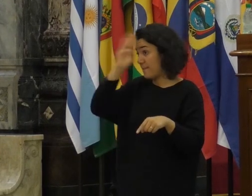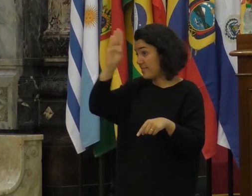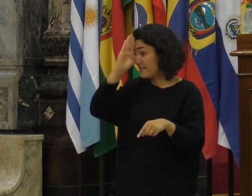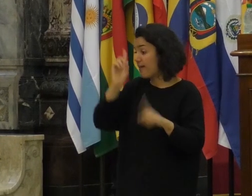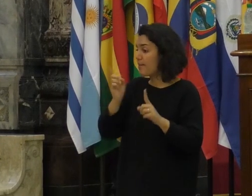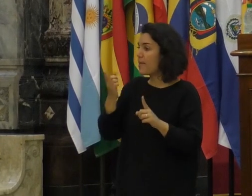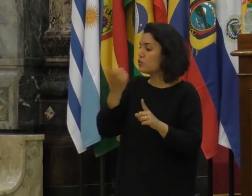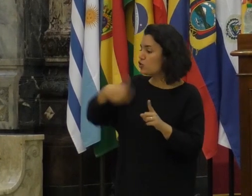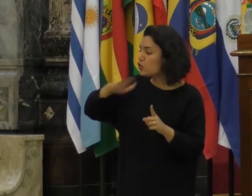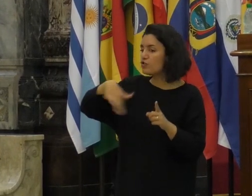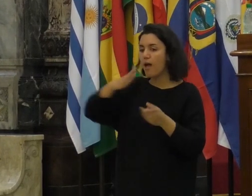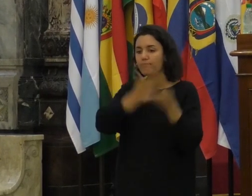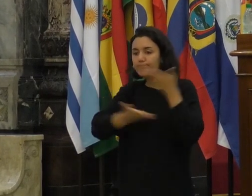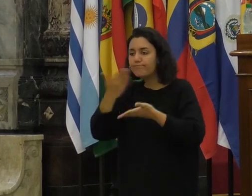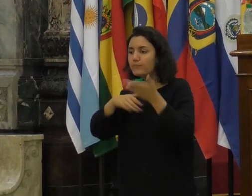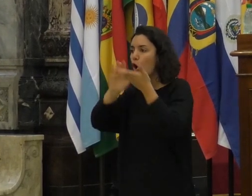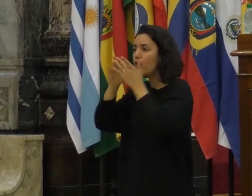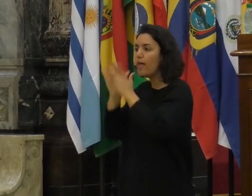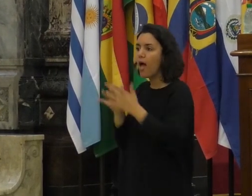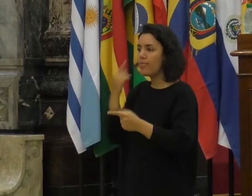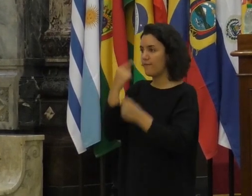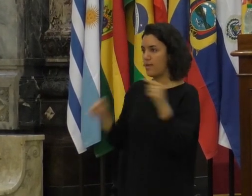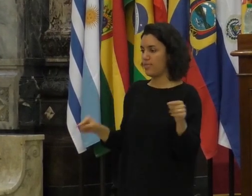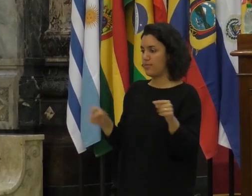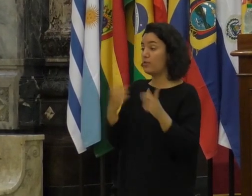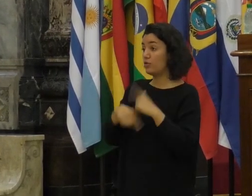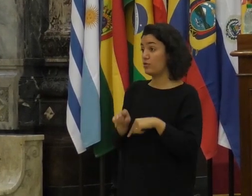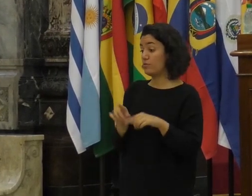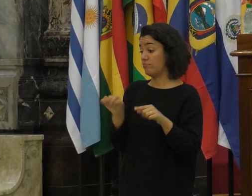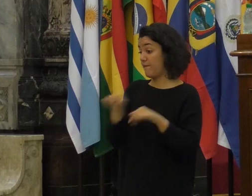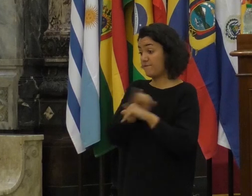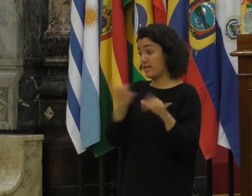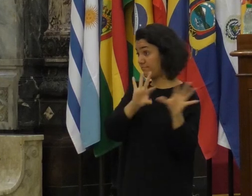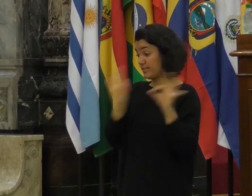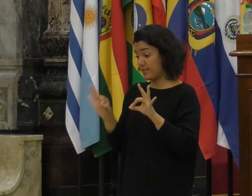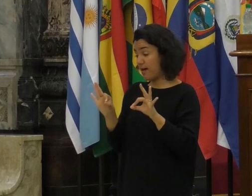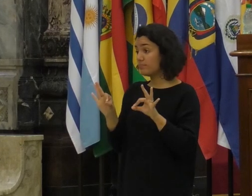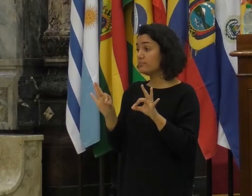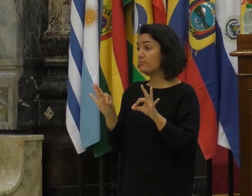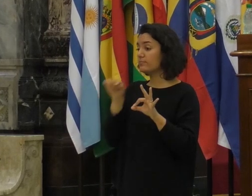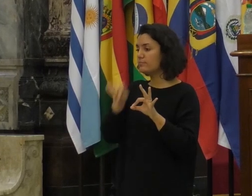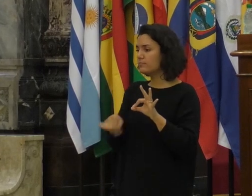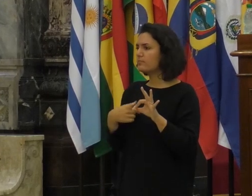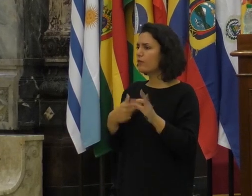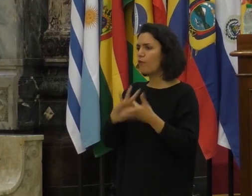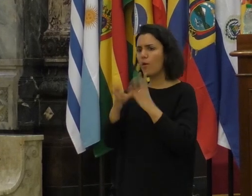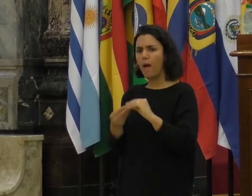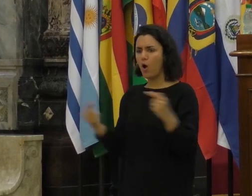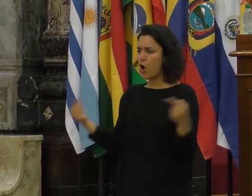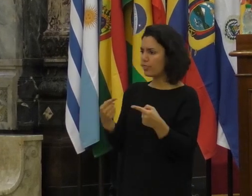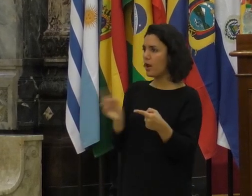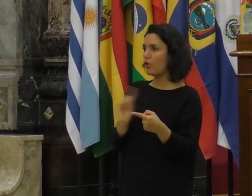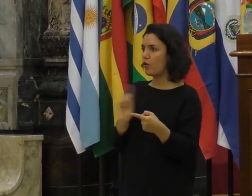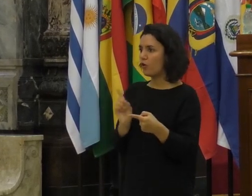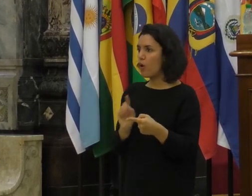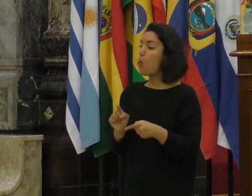socialización, termina la cita. No son modos contrapuestos, sino que uno sale del otro, y